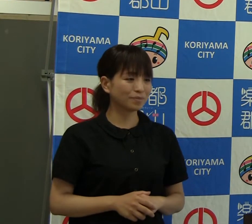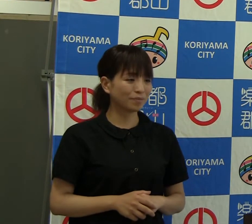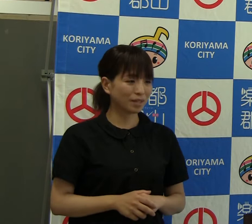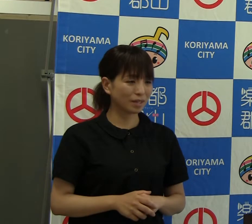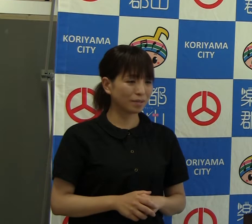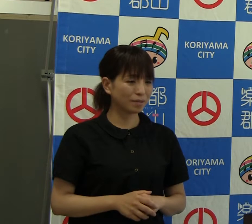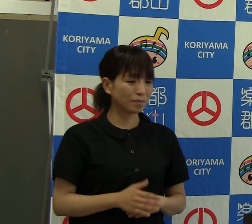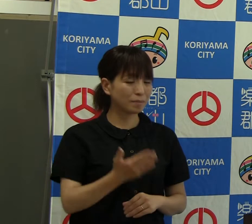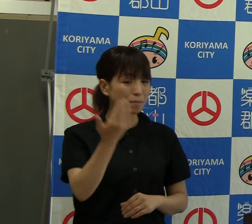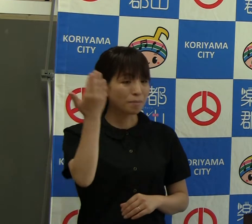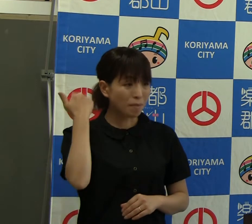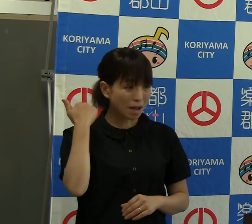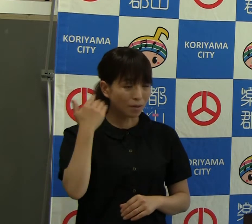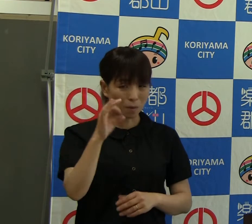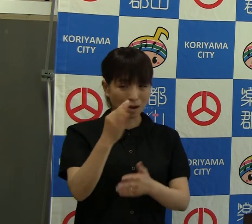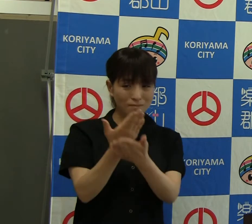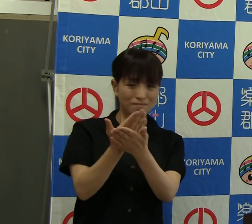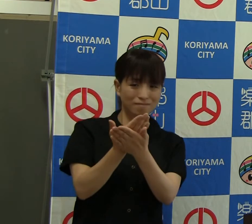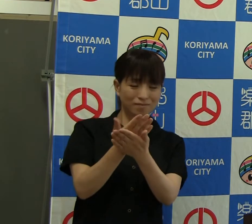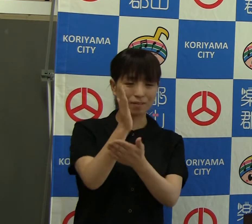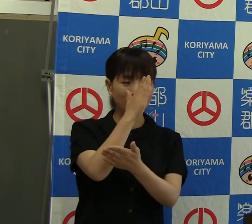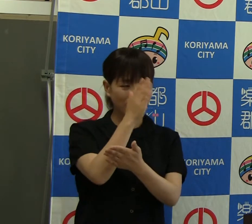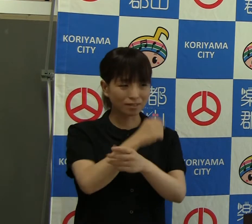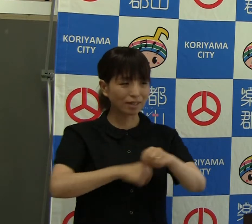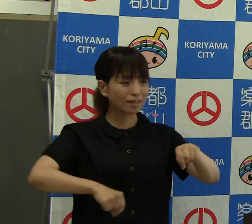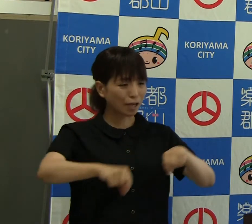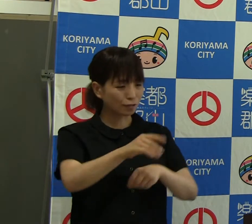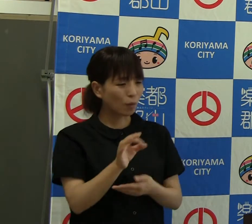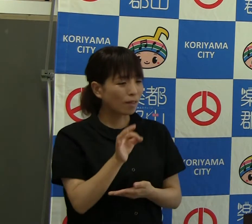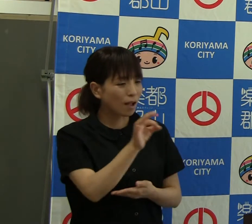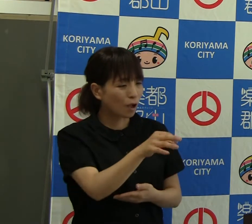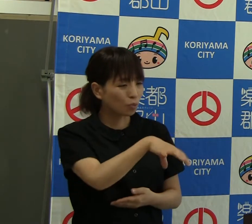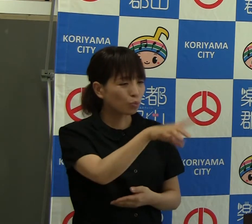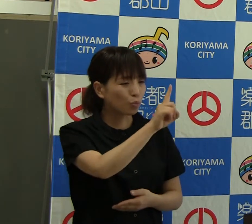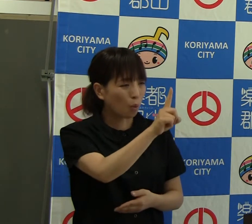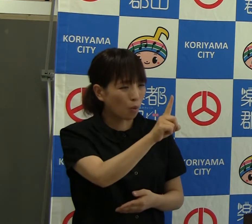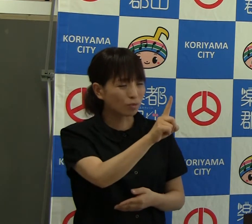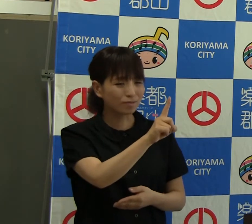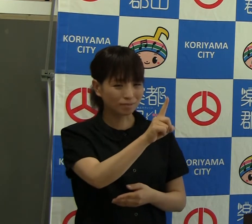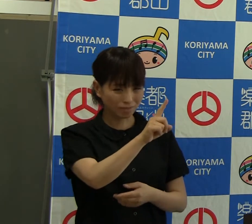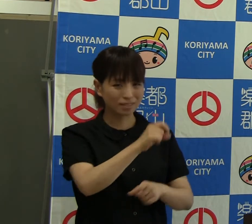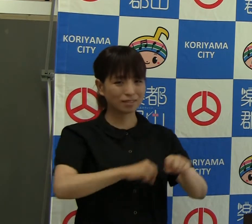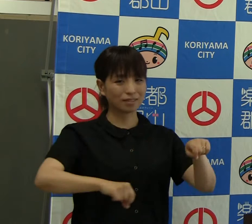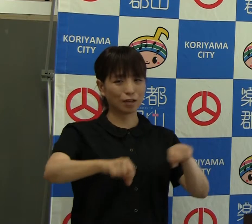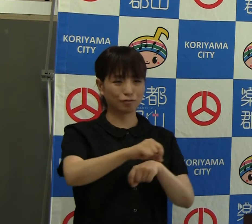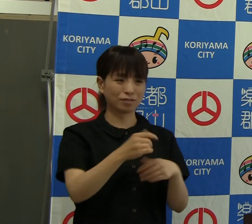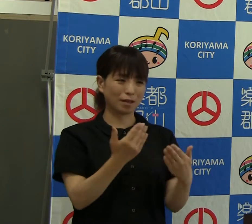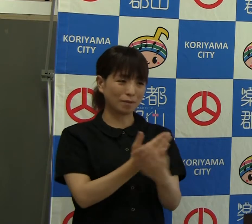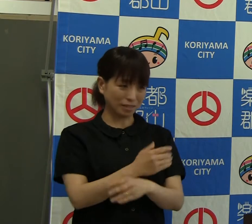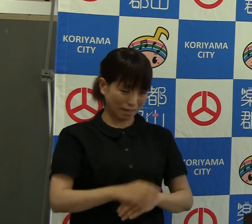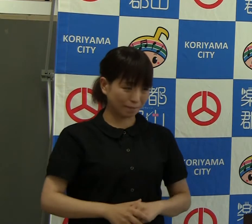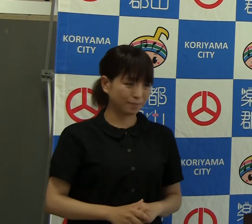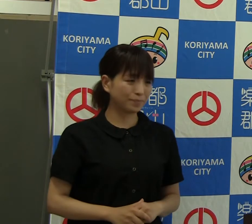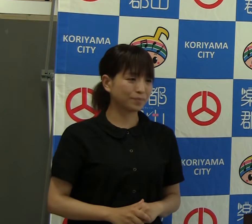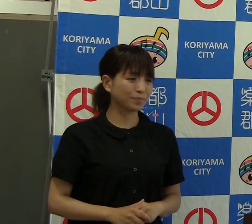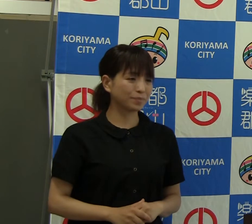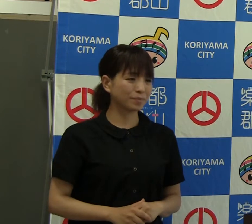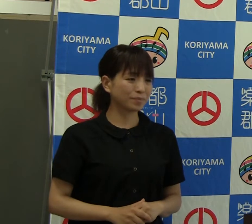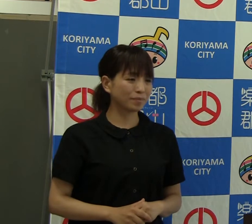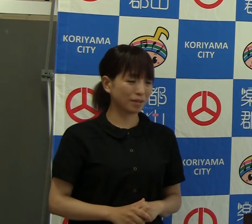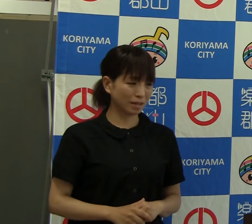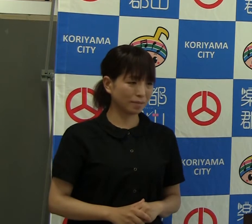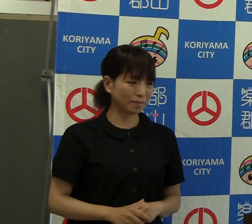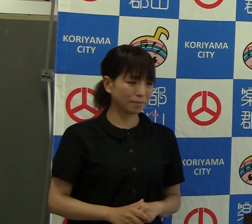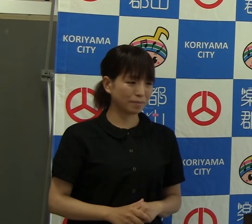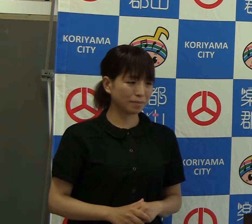今までの出資を募るスタイルからしますと変わってきたのかなと。今まではこう上場し